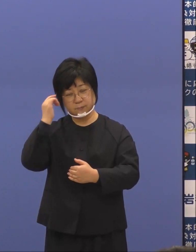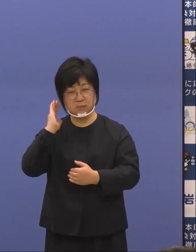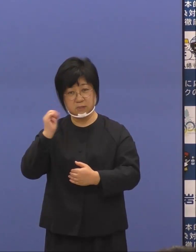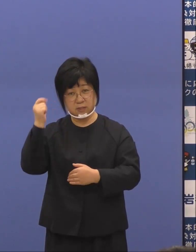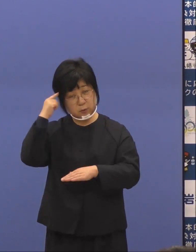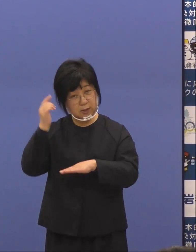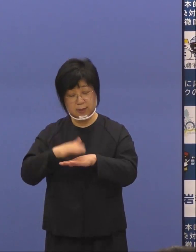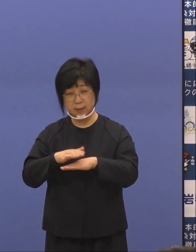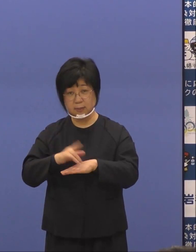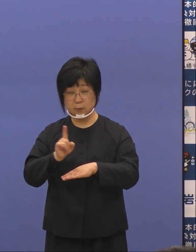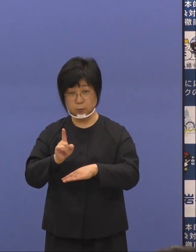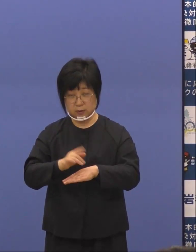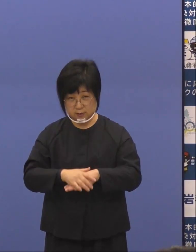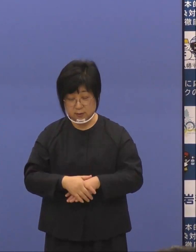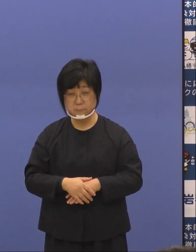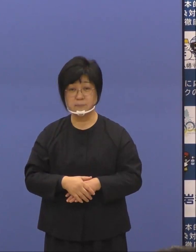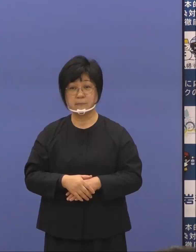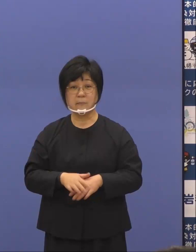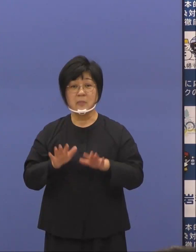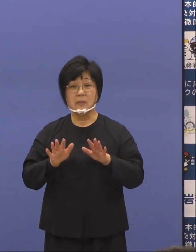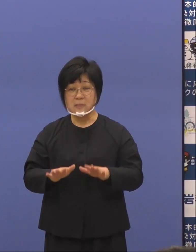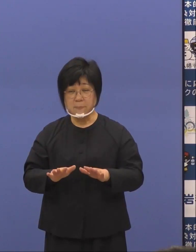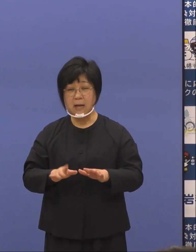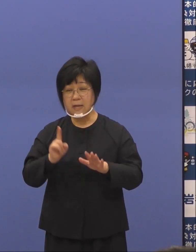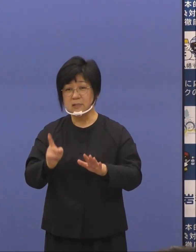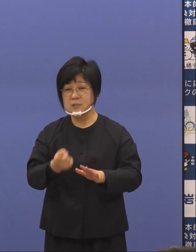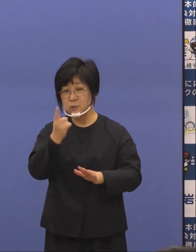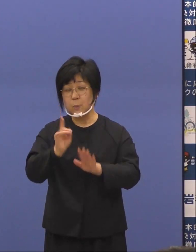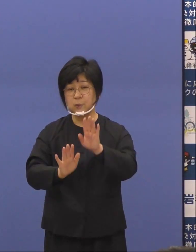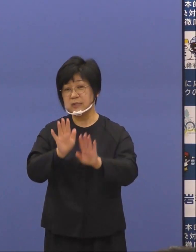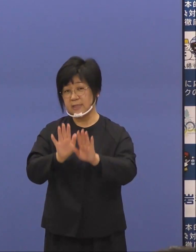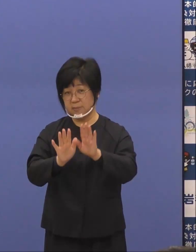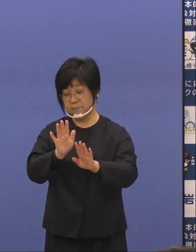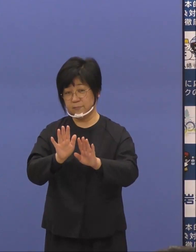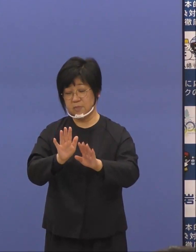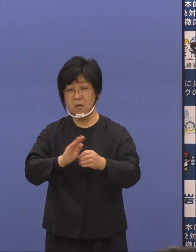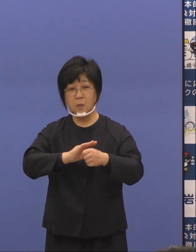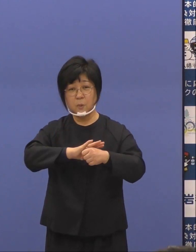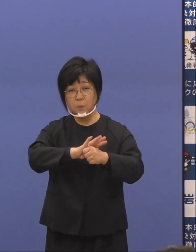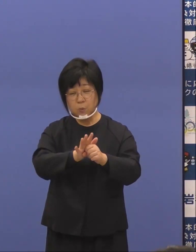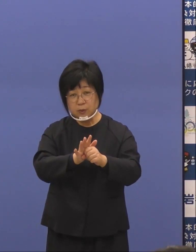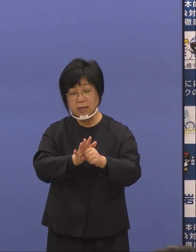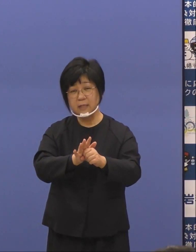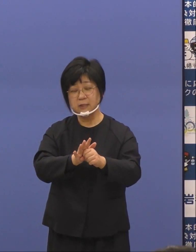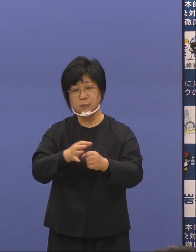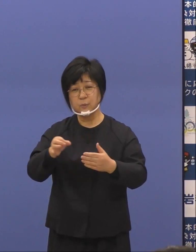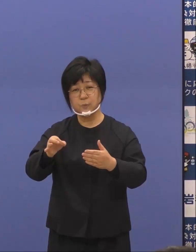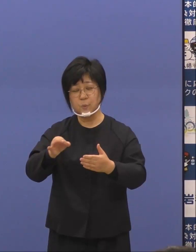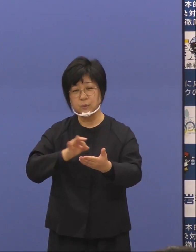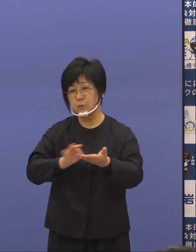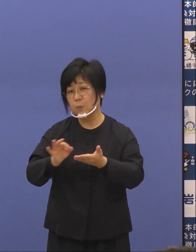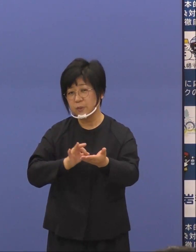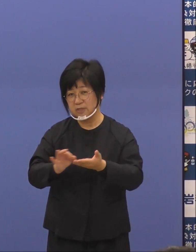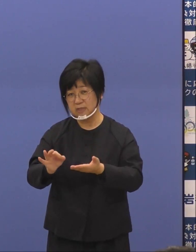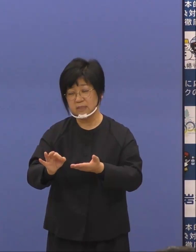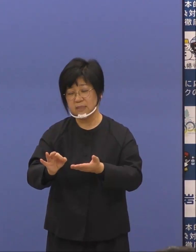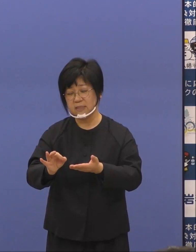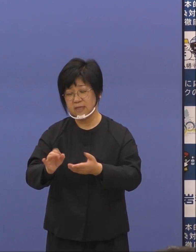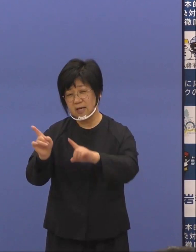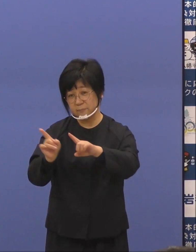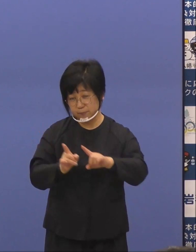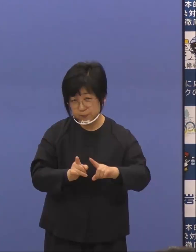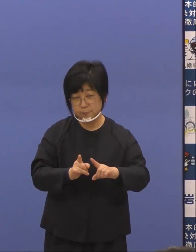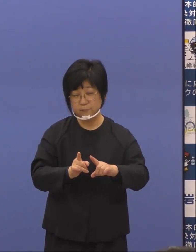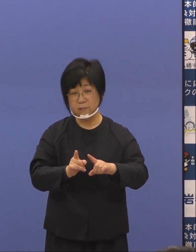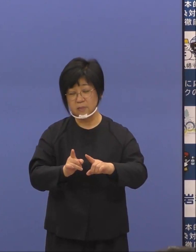今やっぱ非常事態というところがあって、コロナによる消費の減退と物価高による経済